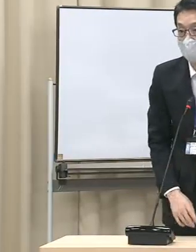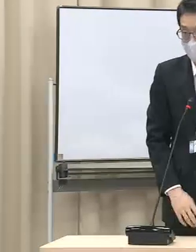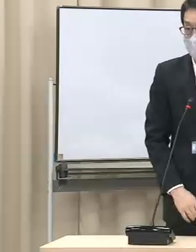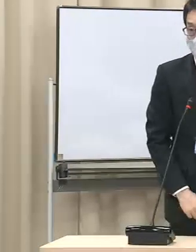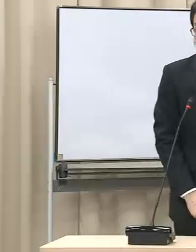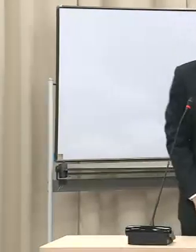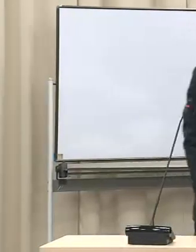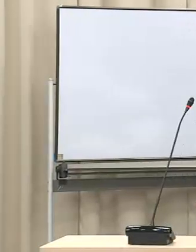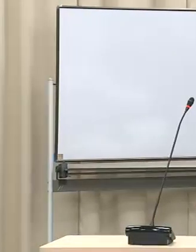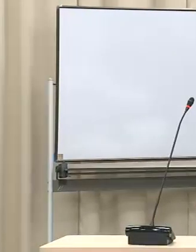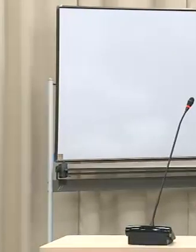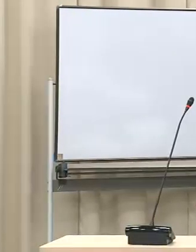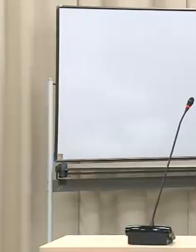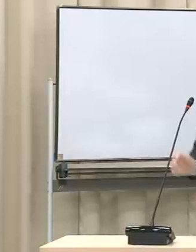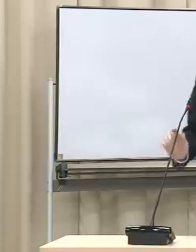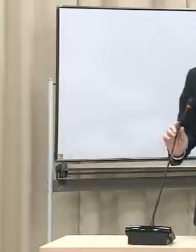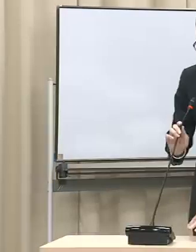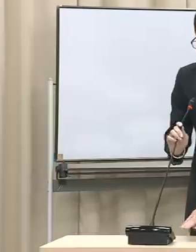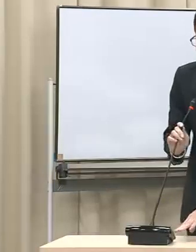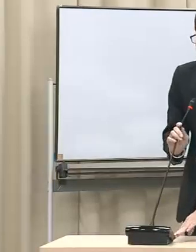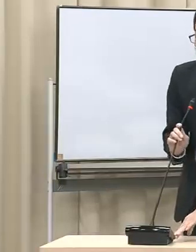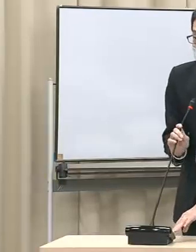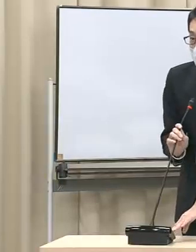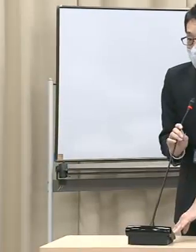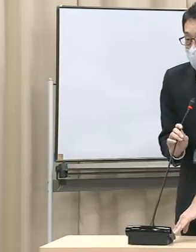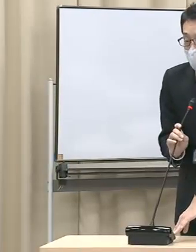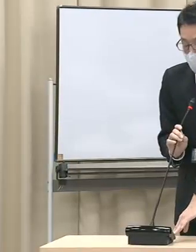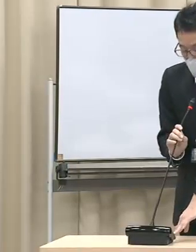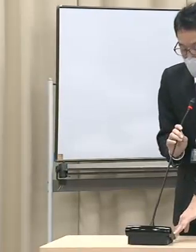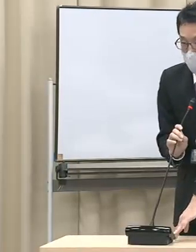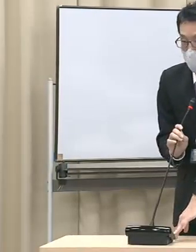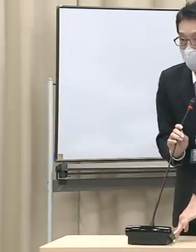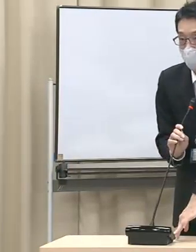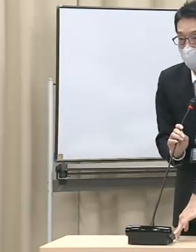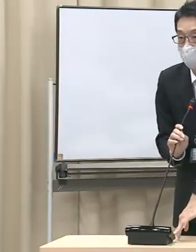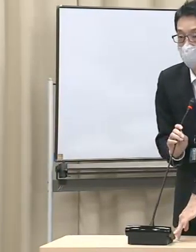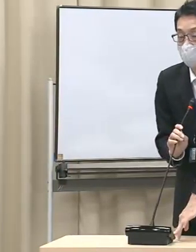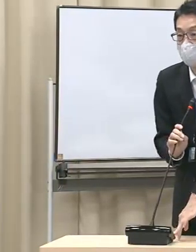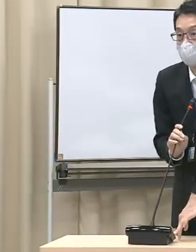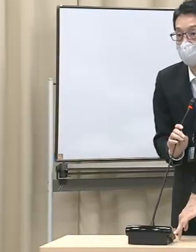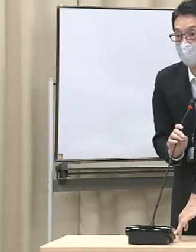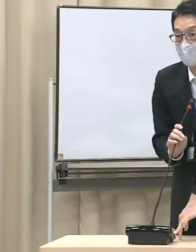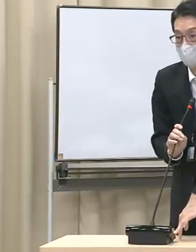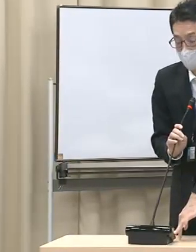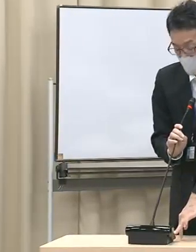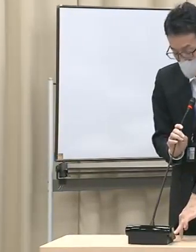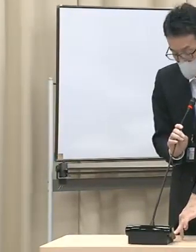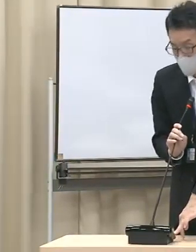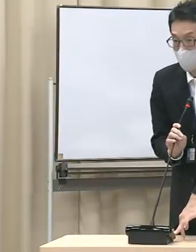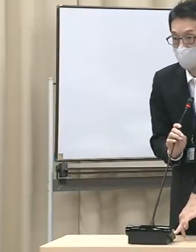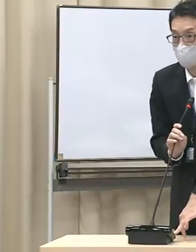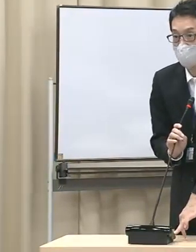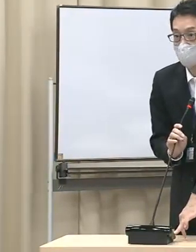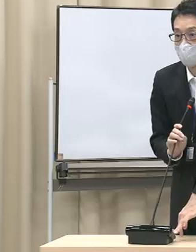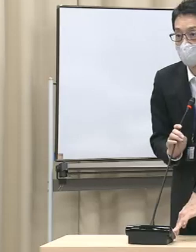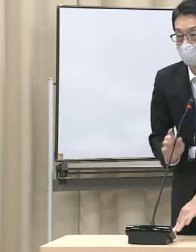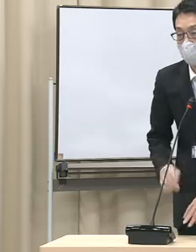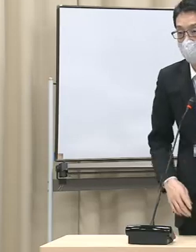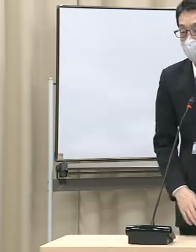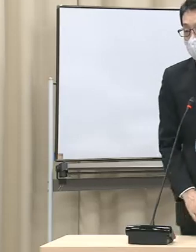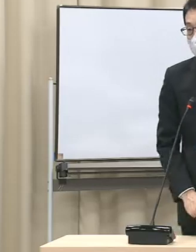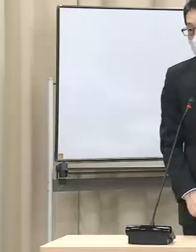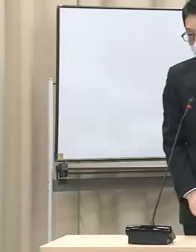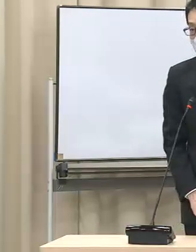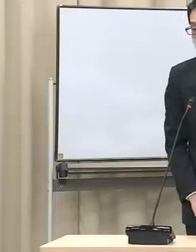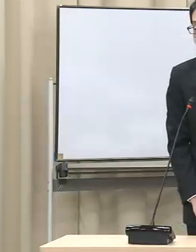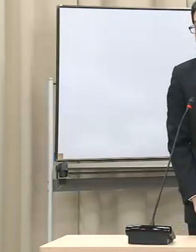ません。 なんか 急変等についてですね、どういった経緯をたどったかということはですね、お聞きしておりませんで、お